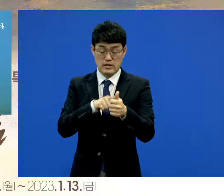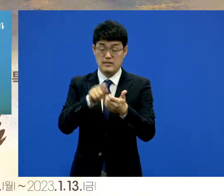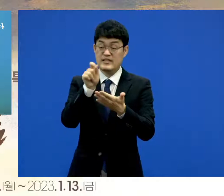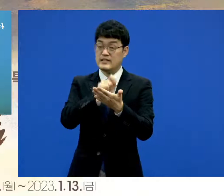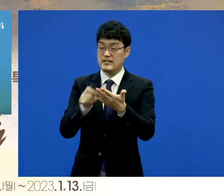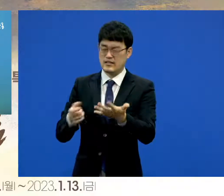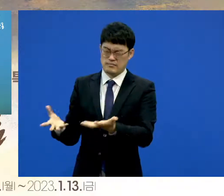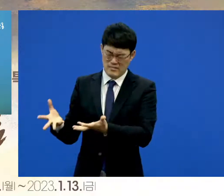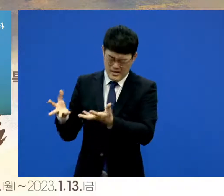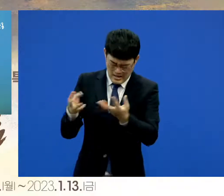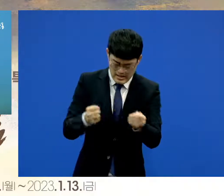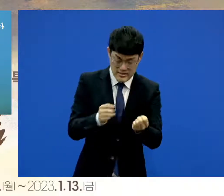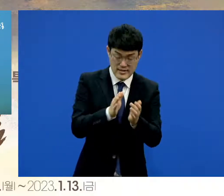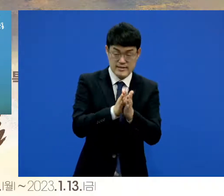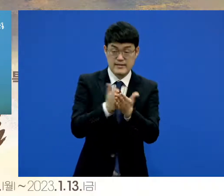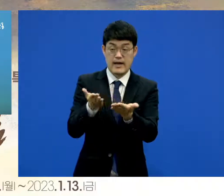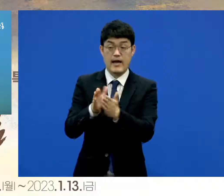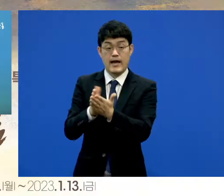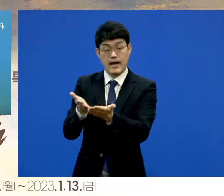서서들이